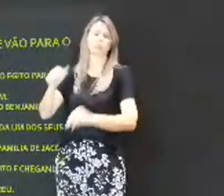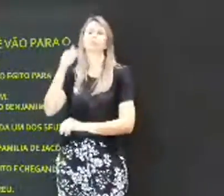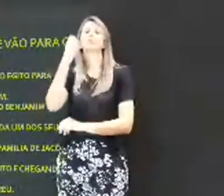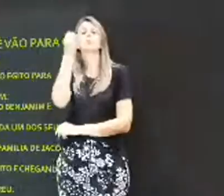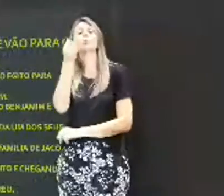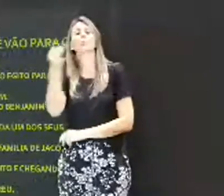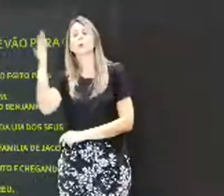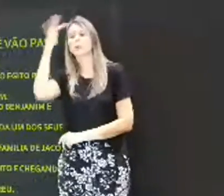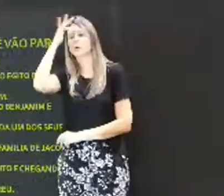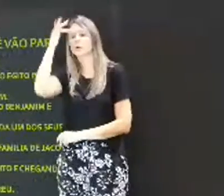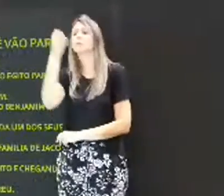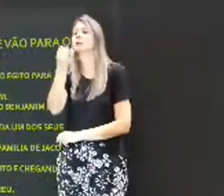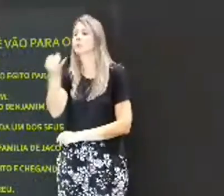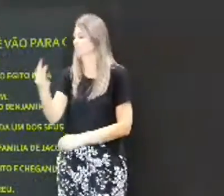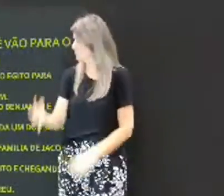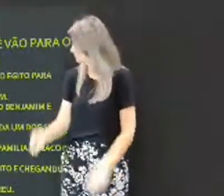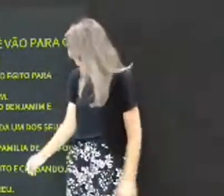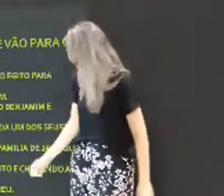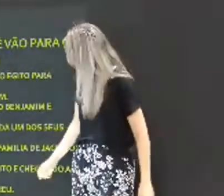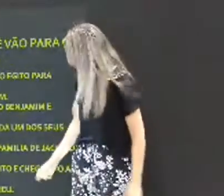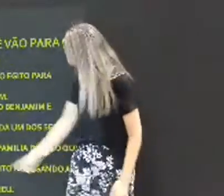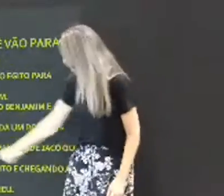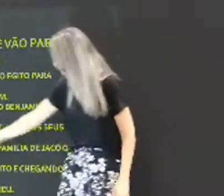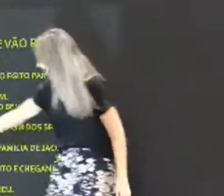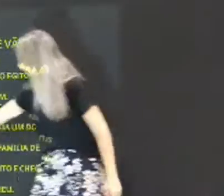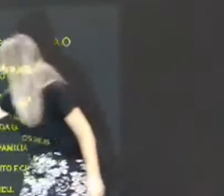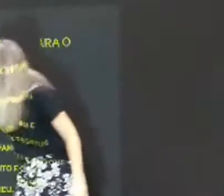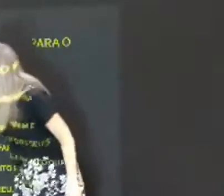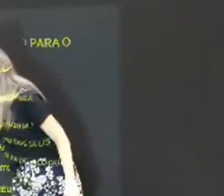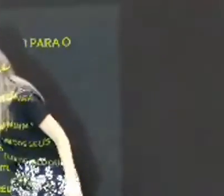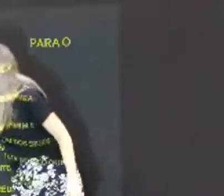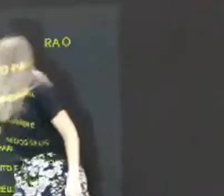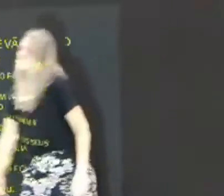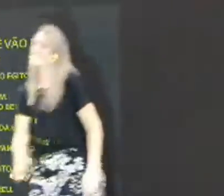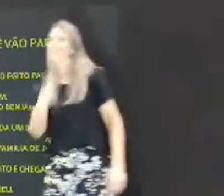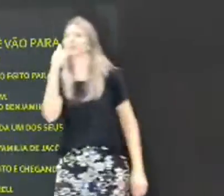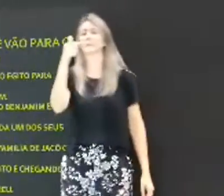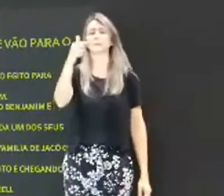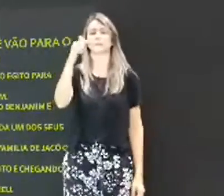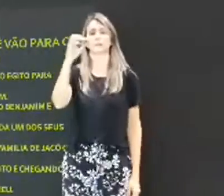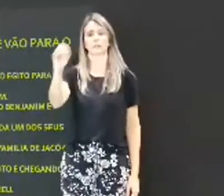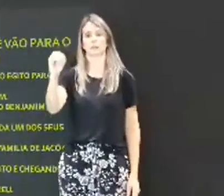camelos, né? Quantas pessoas? Ó, foram 70 pessoas.